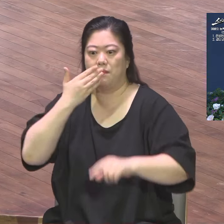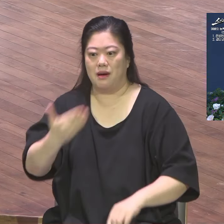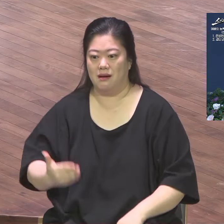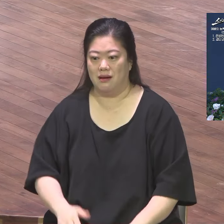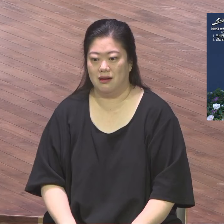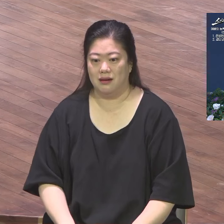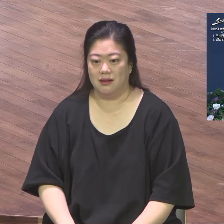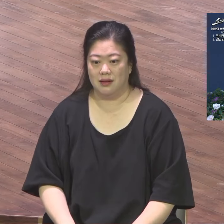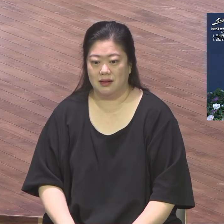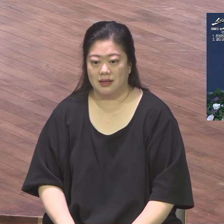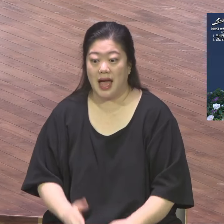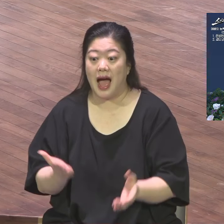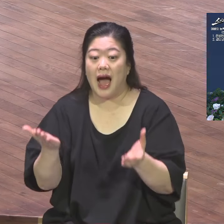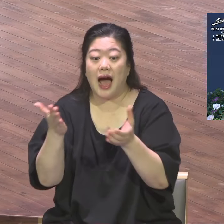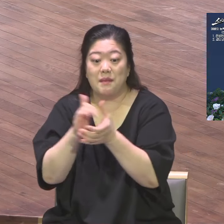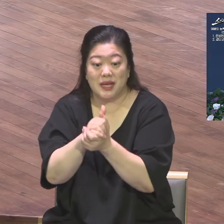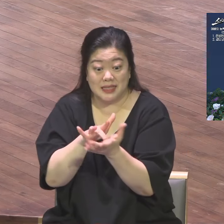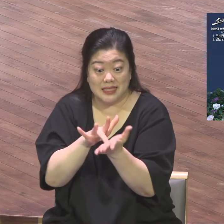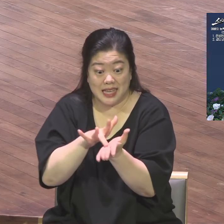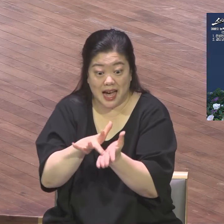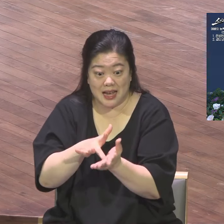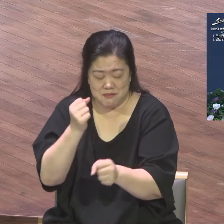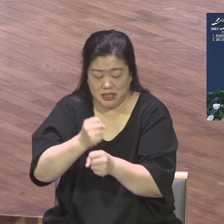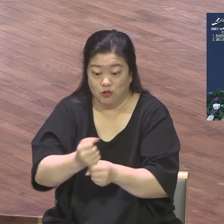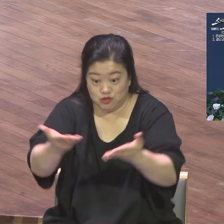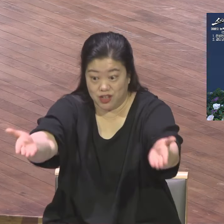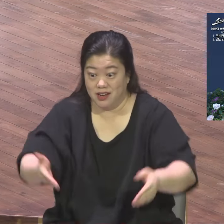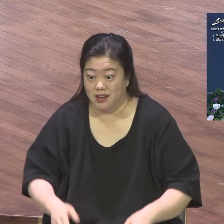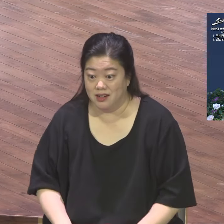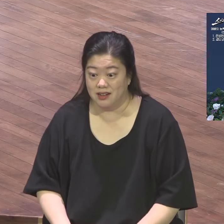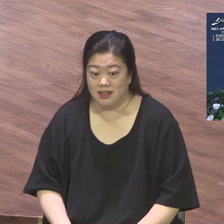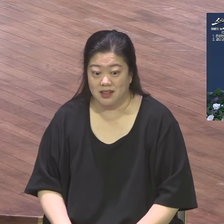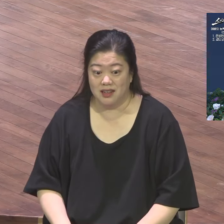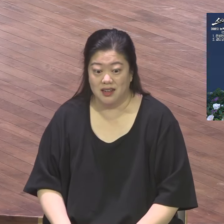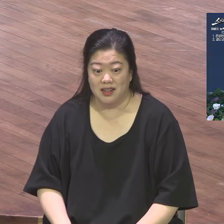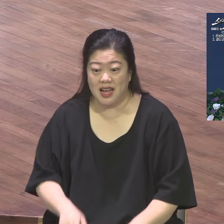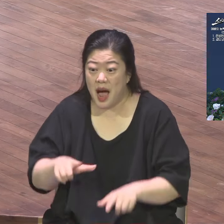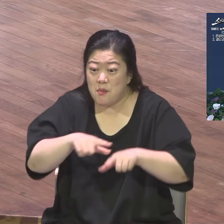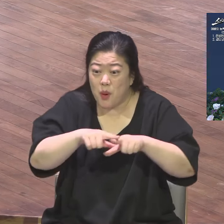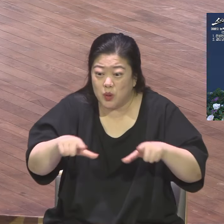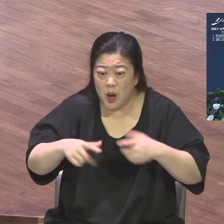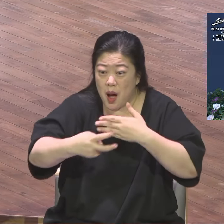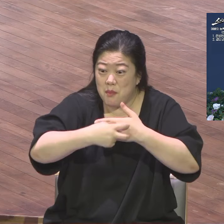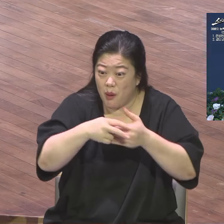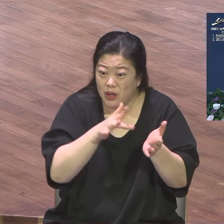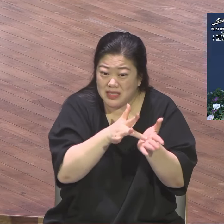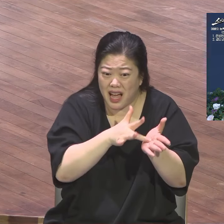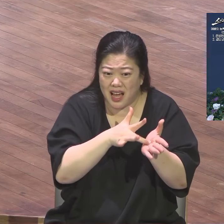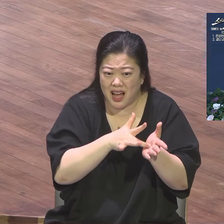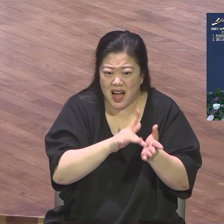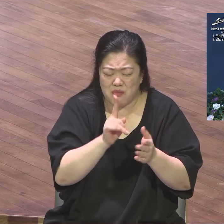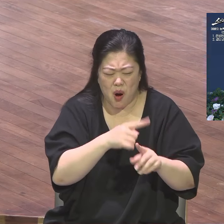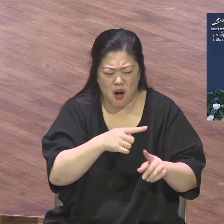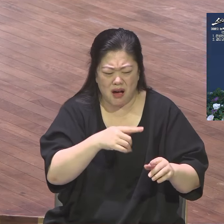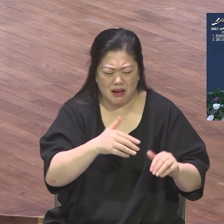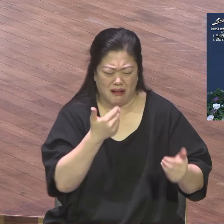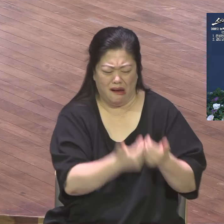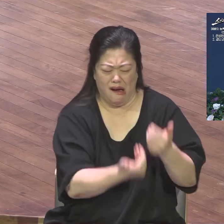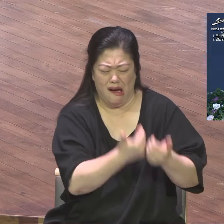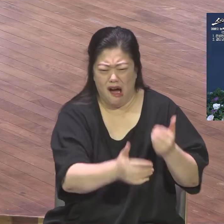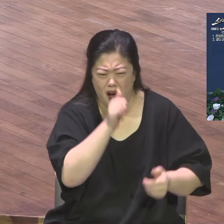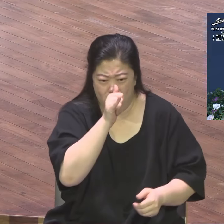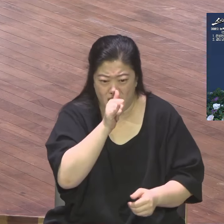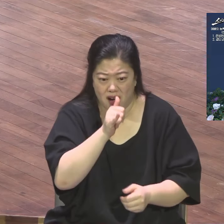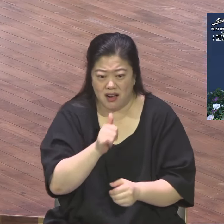아멘 약을 많이 드시기 바랍니다. 아멘 약은 부작용이 없습니다. 생명적 역동을 일으키는 명약